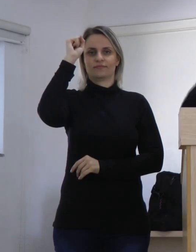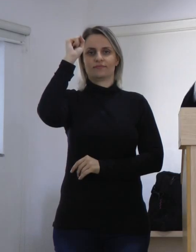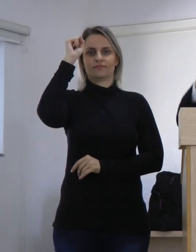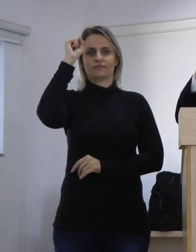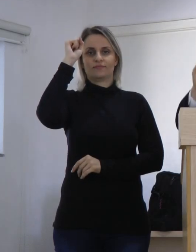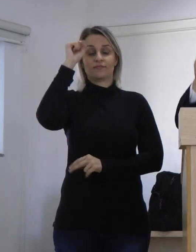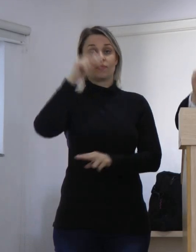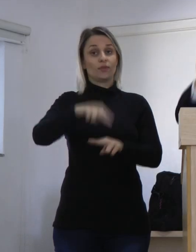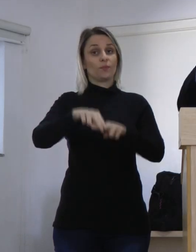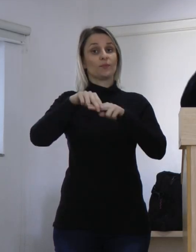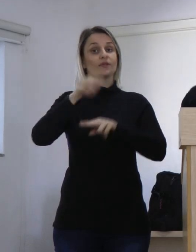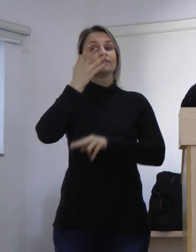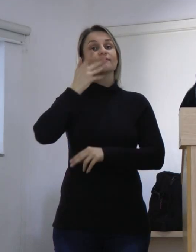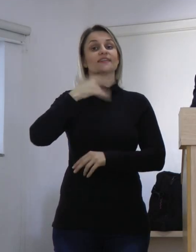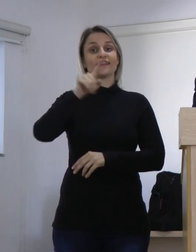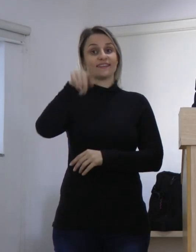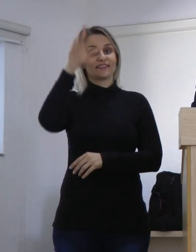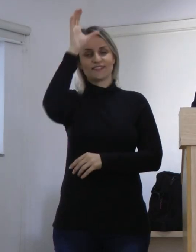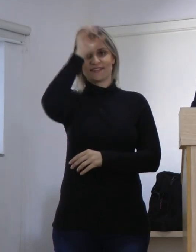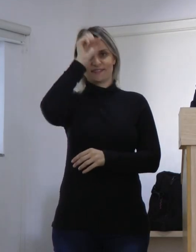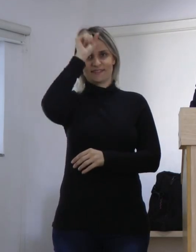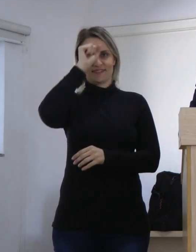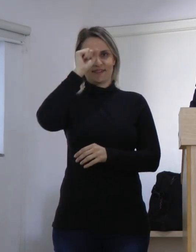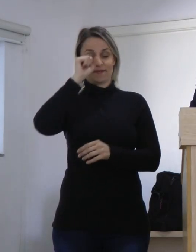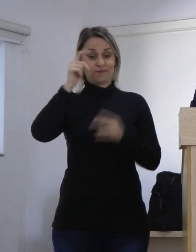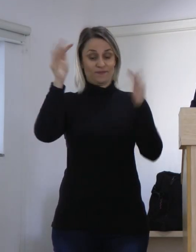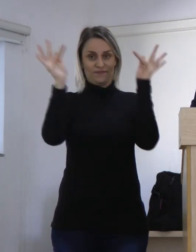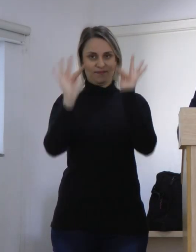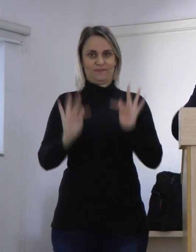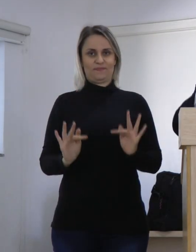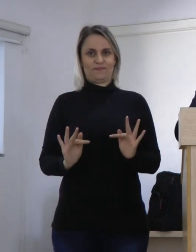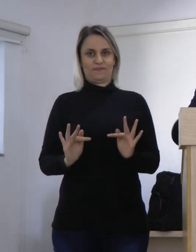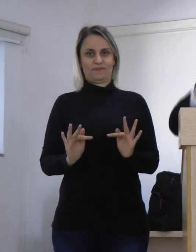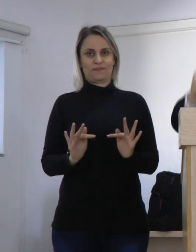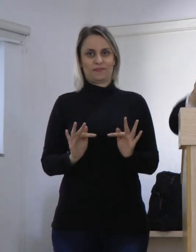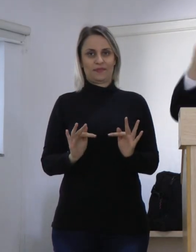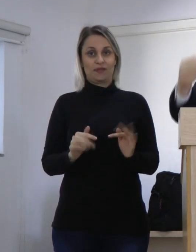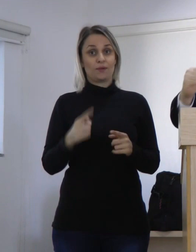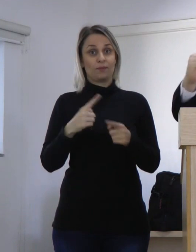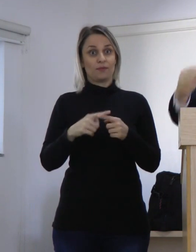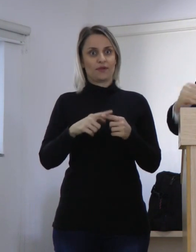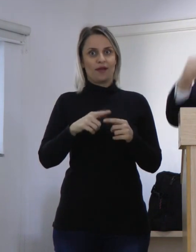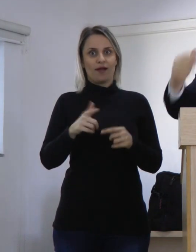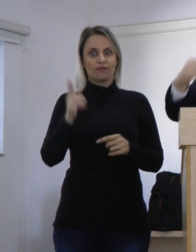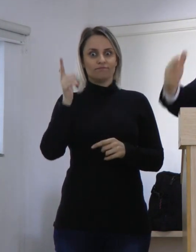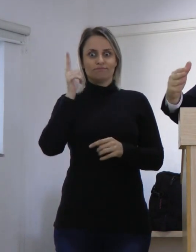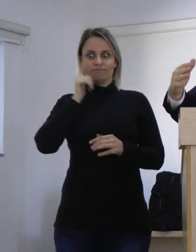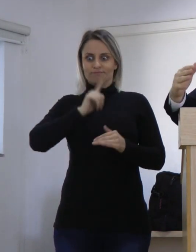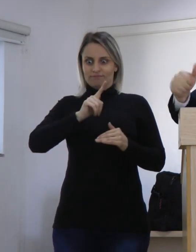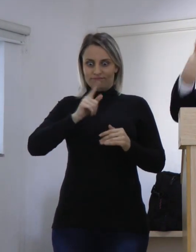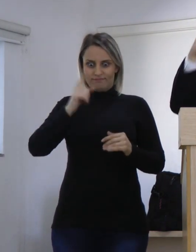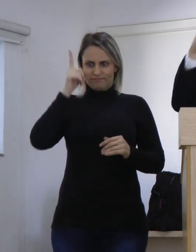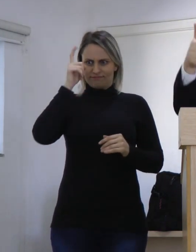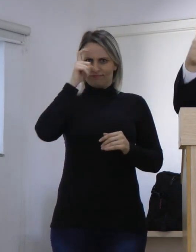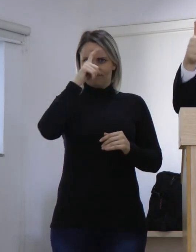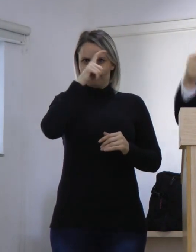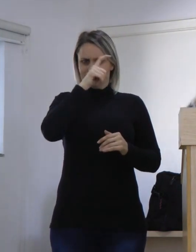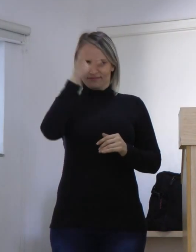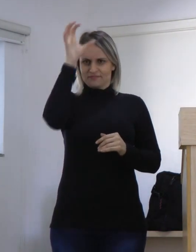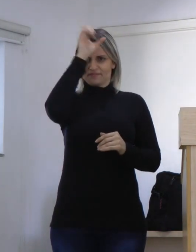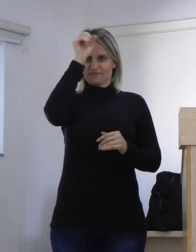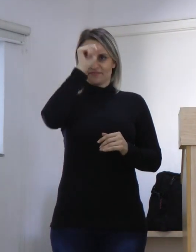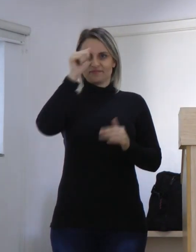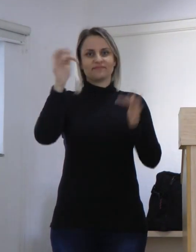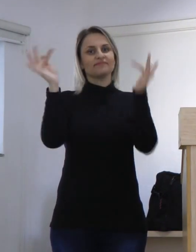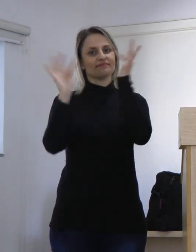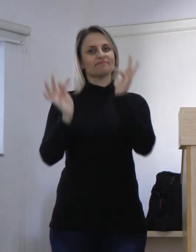Por isso que as crianças são tão felizes. Quando a gente supera um aprendizado, uma dificuldade, nós ficamos felizes.